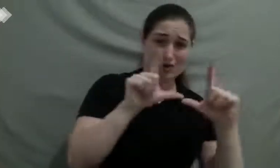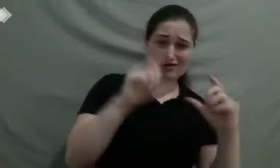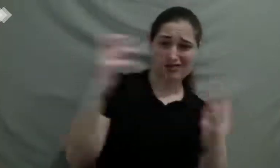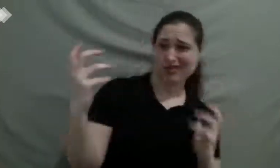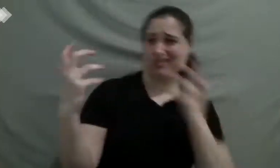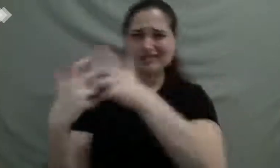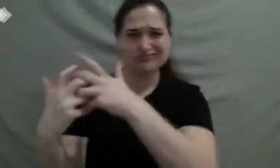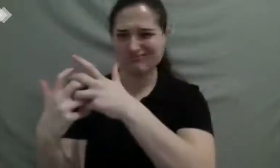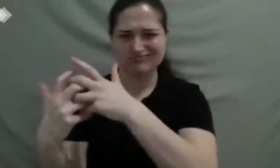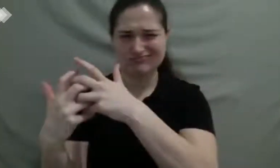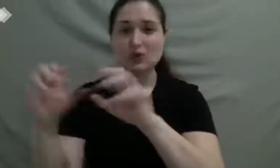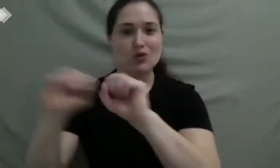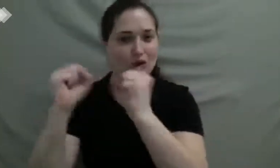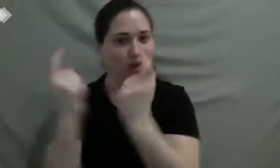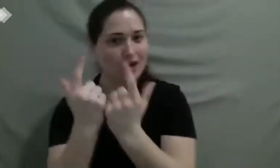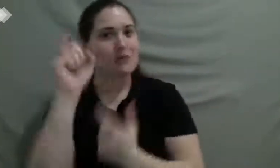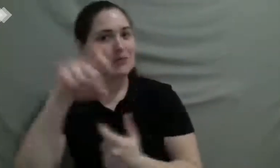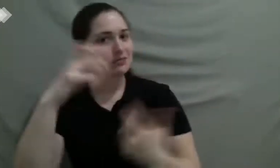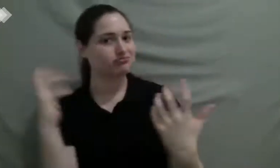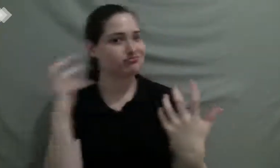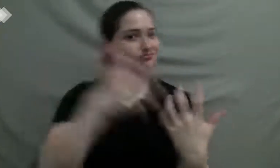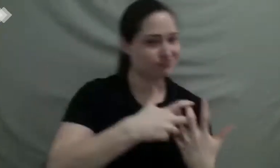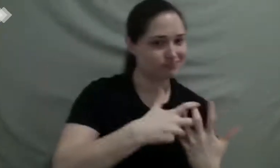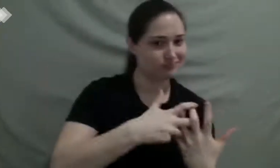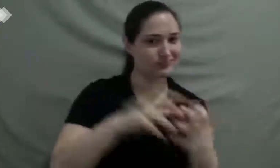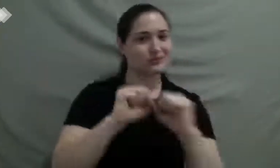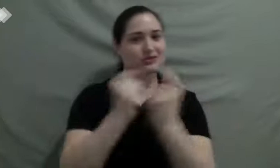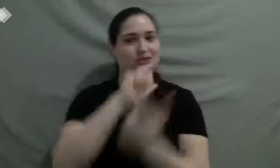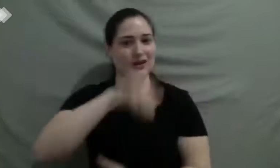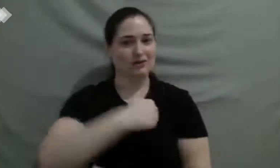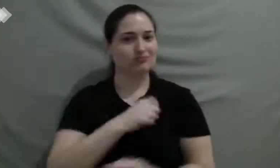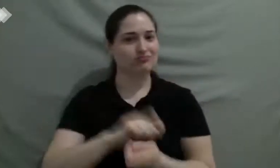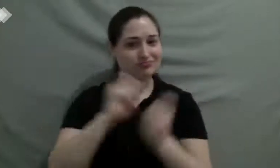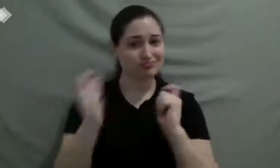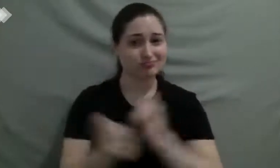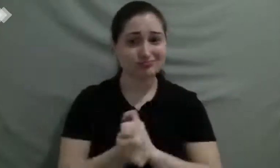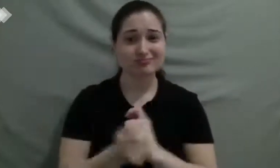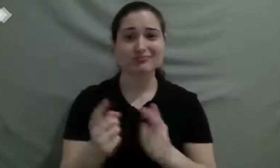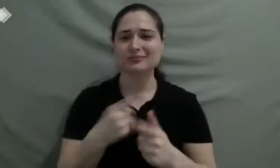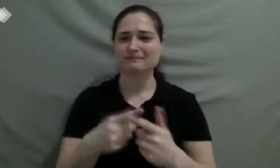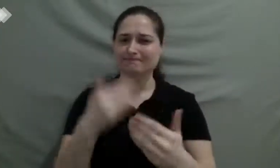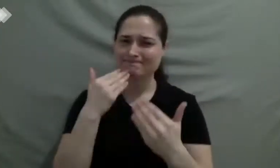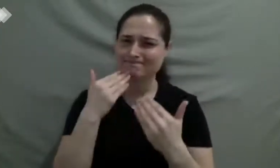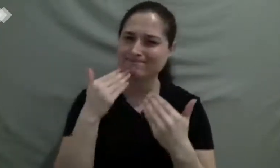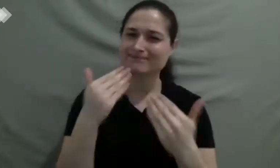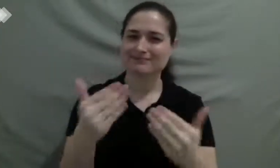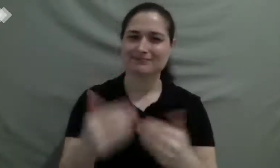arreglar la sociedad y la actitud nuestra. Así que de todas maneras, muchas gracias.